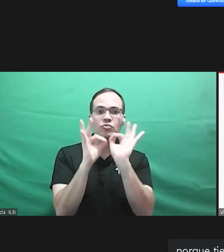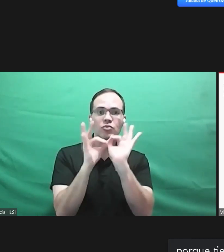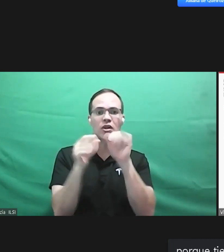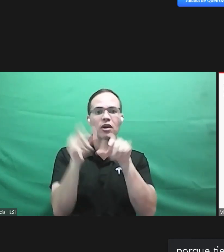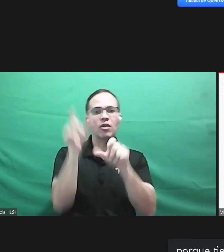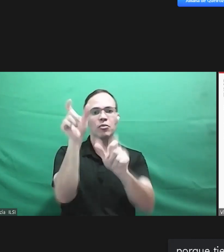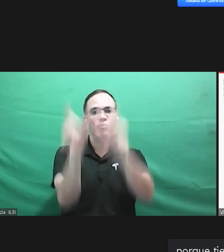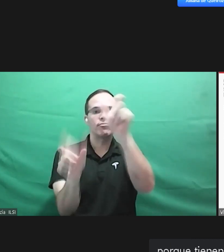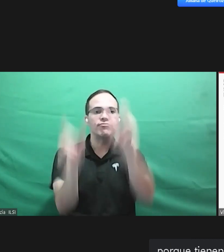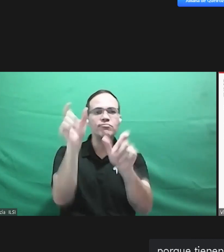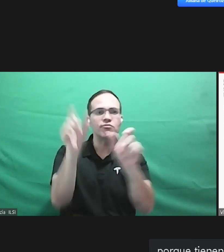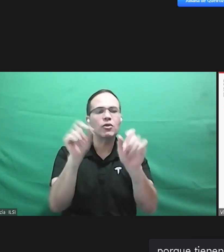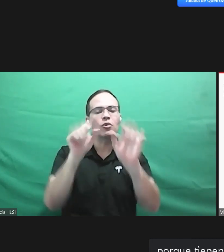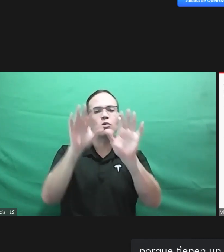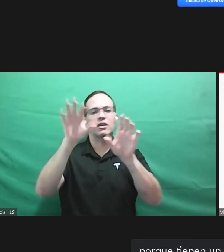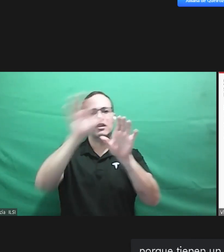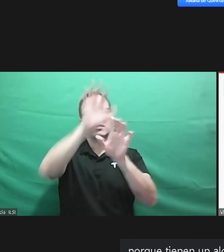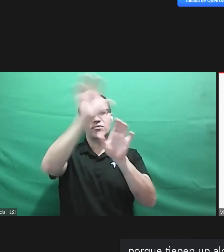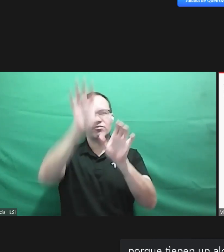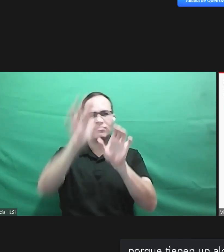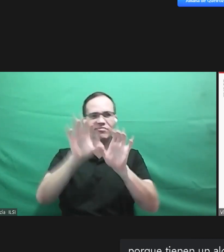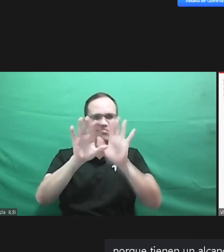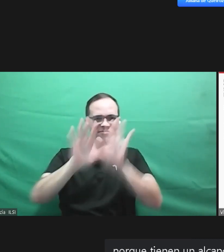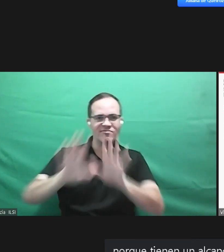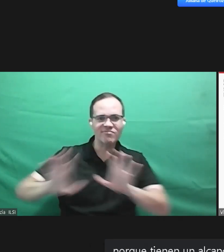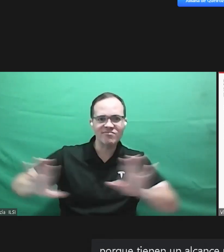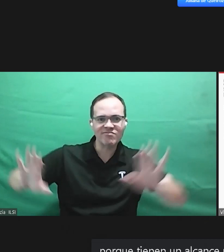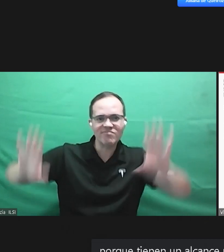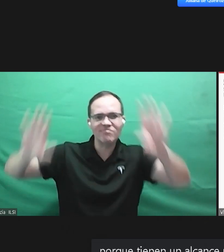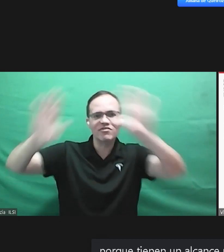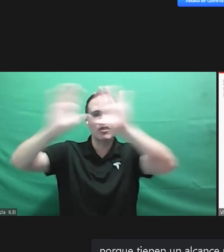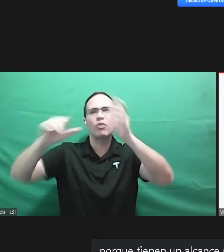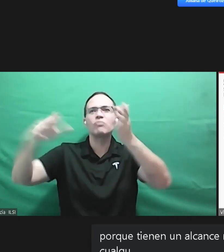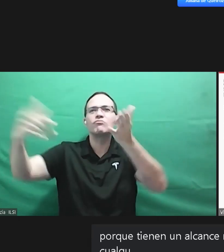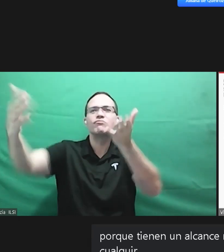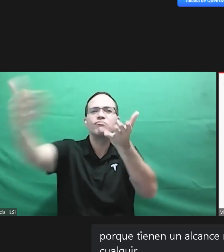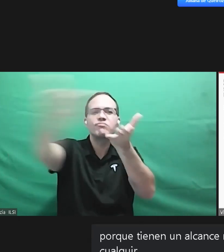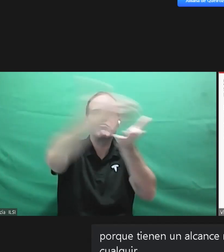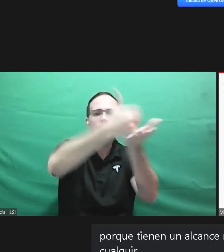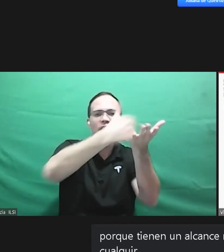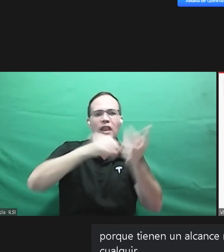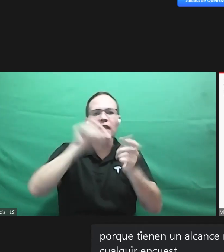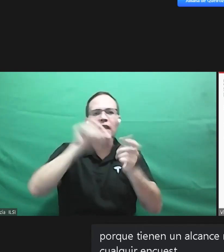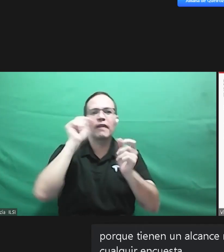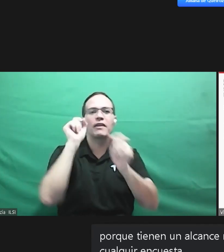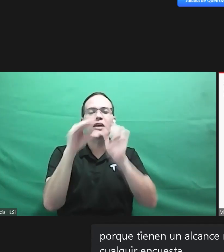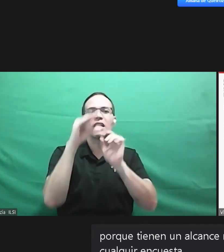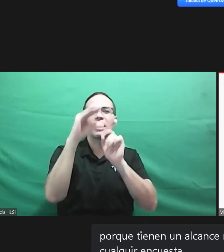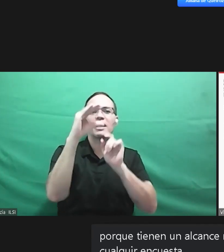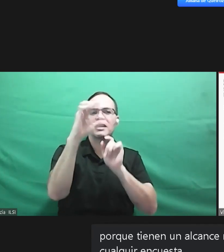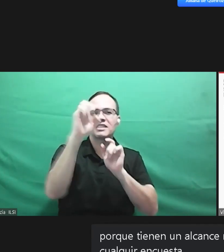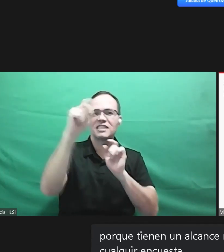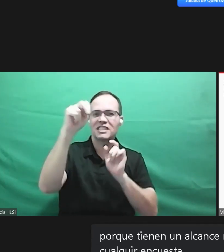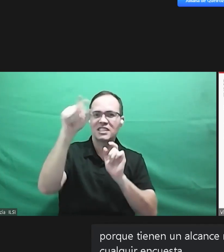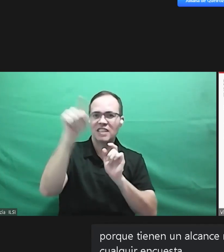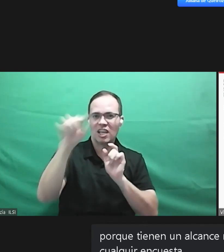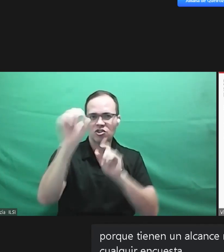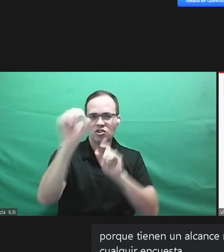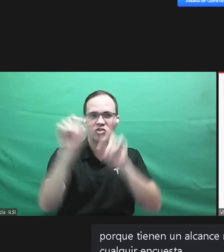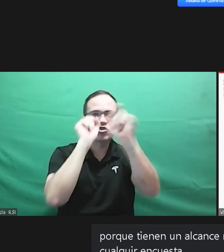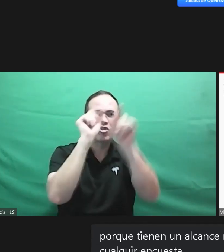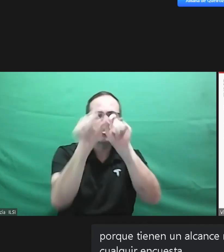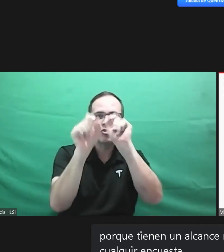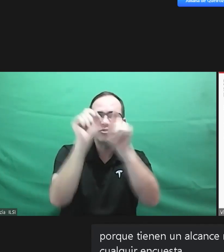mucho más grande de lo que cualquier encuesta muestral. Con el censo tenemos informaciones en los municipios más chiquitos y